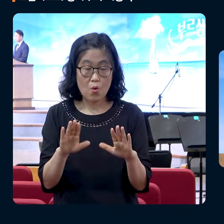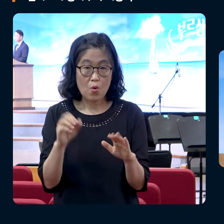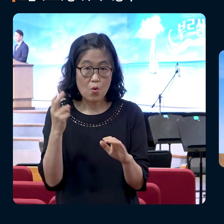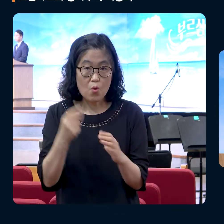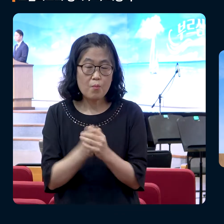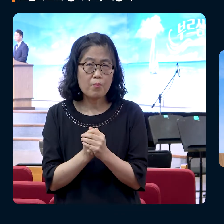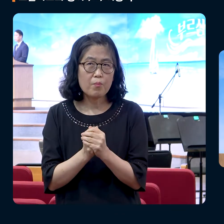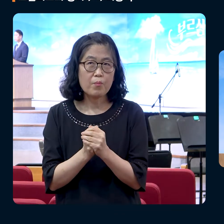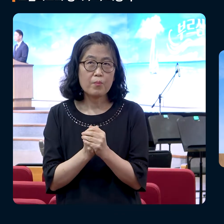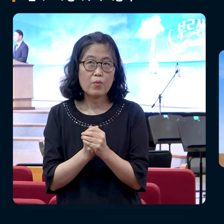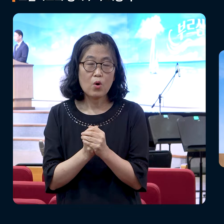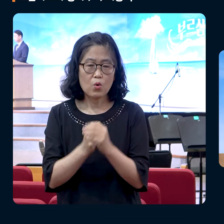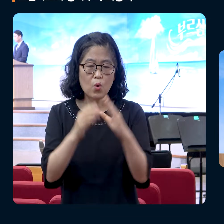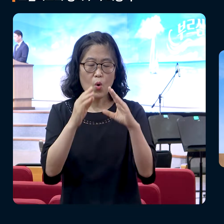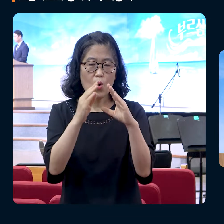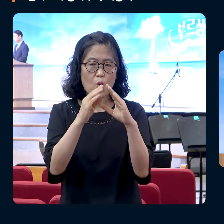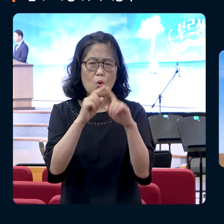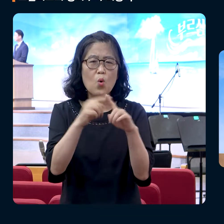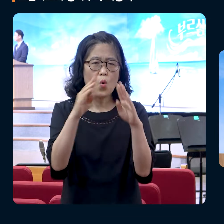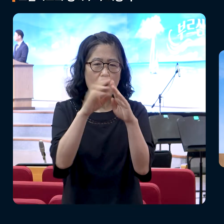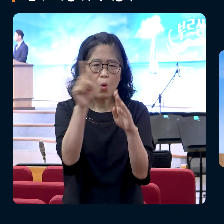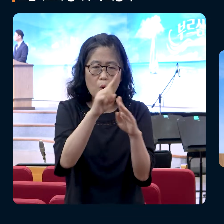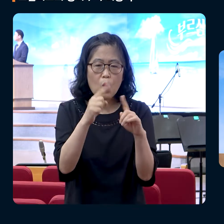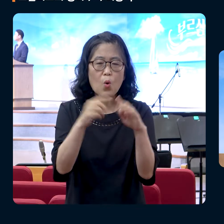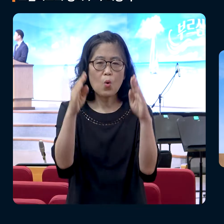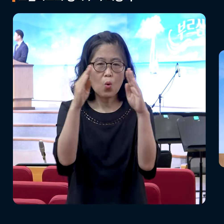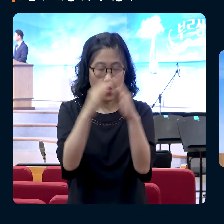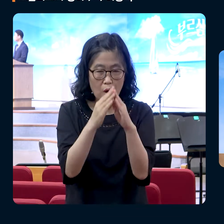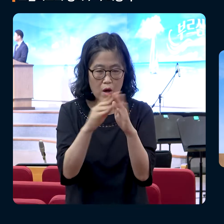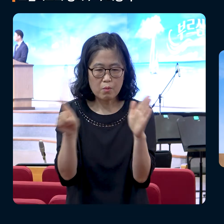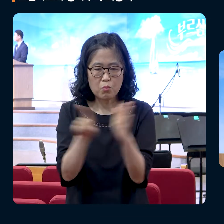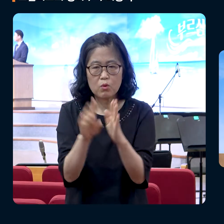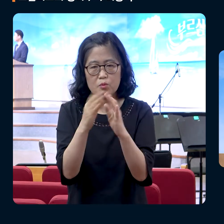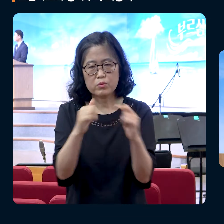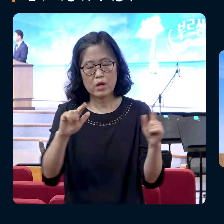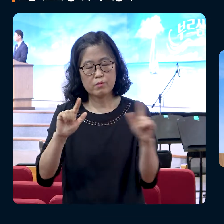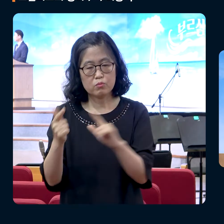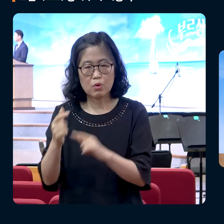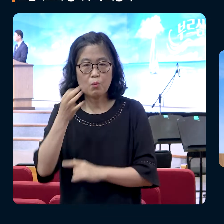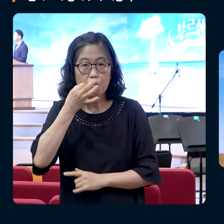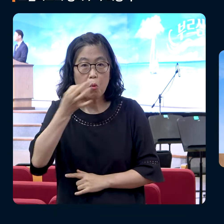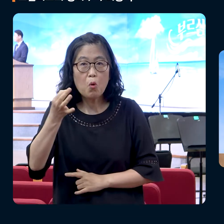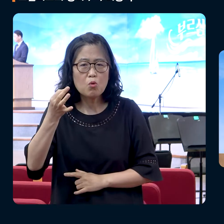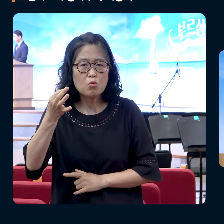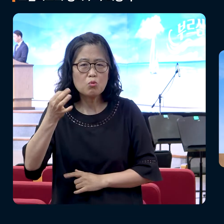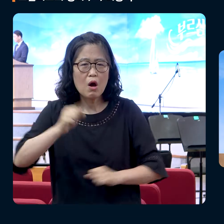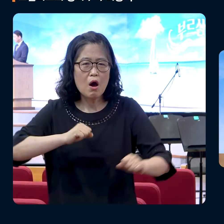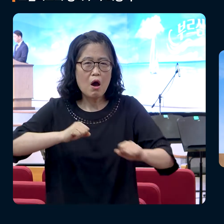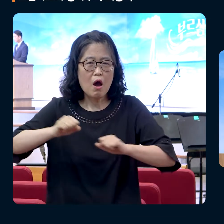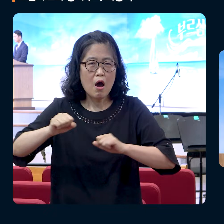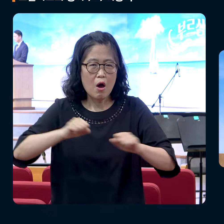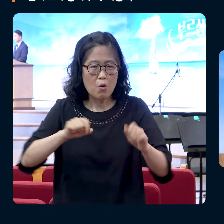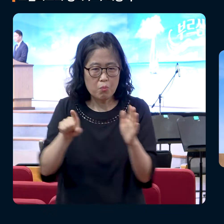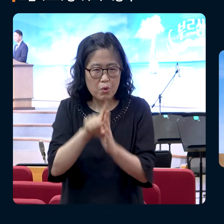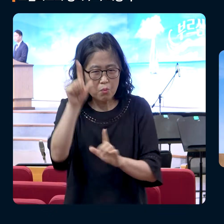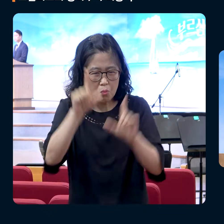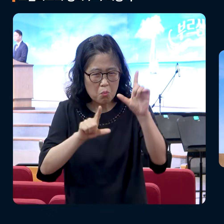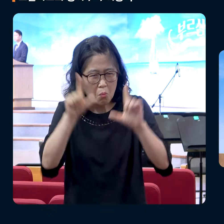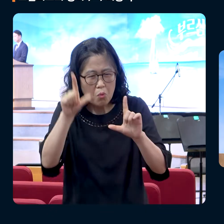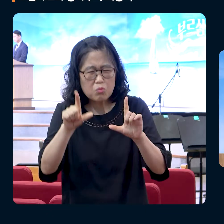거기에는 일부 어떤 교회와 또 신앙인들이 보여준 안타까운 그런 데 원인이 있기도